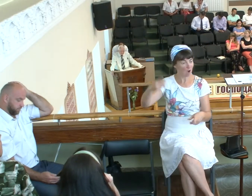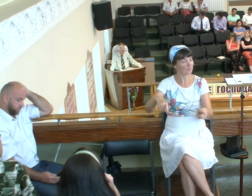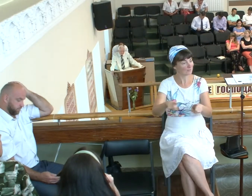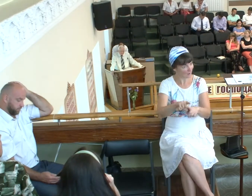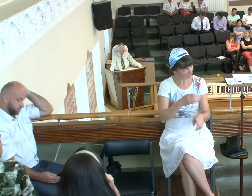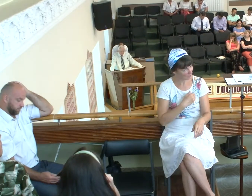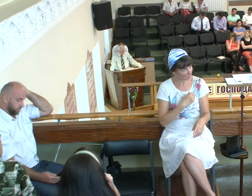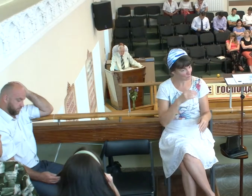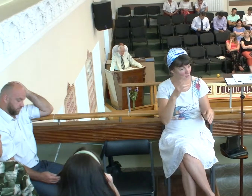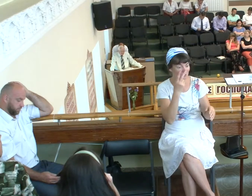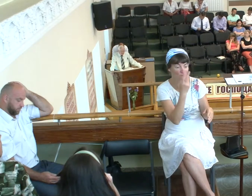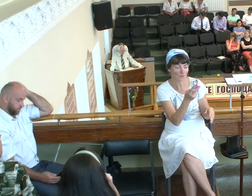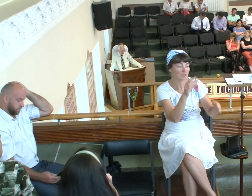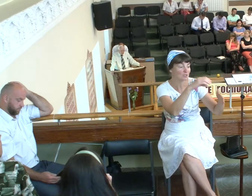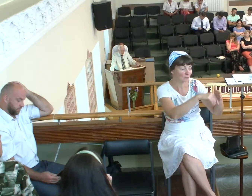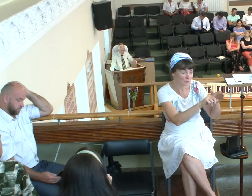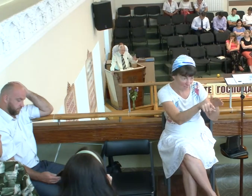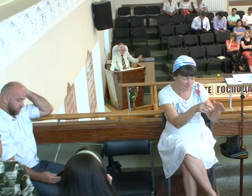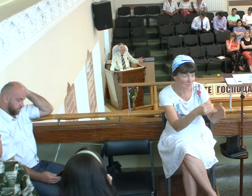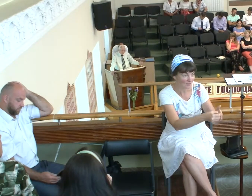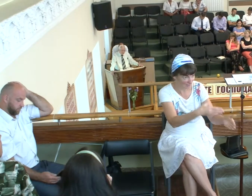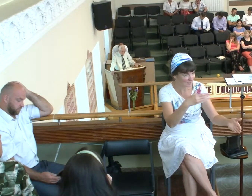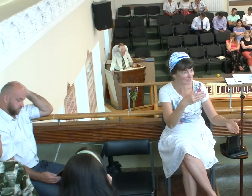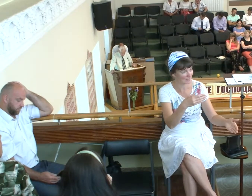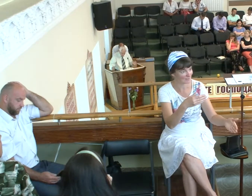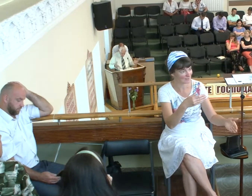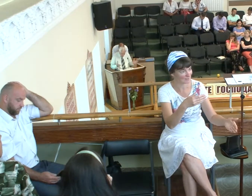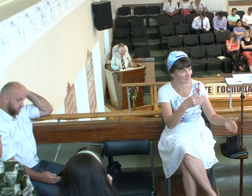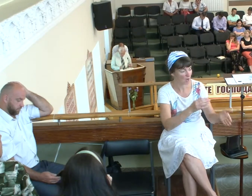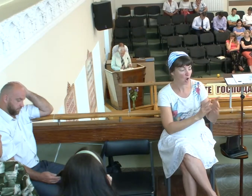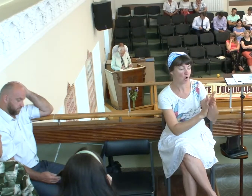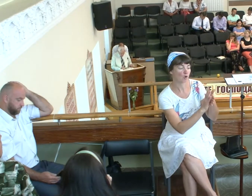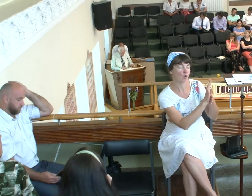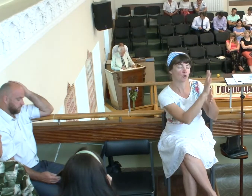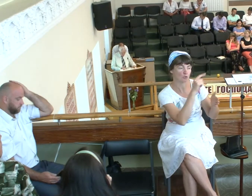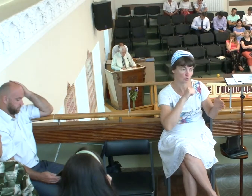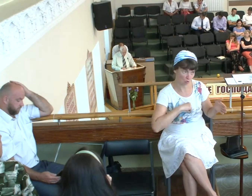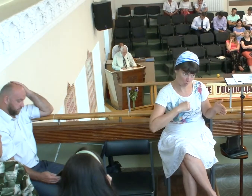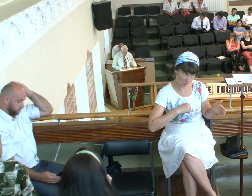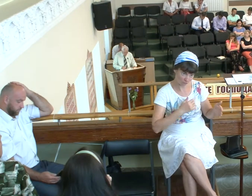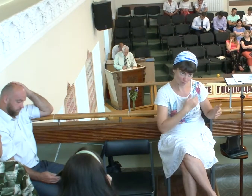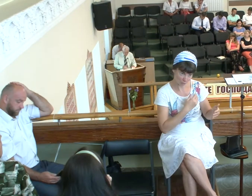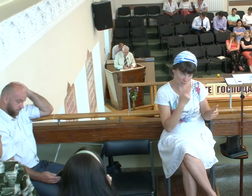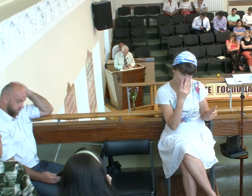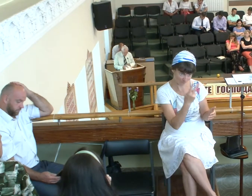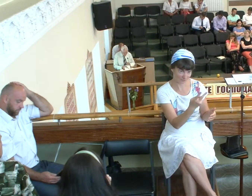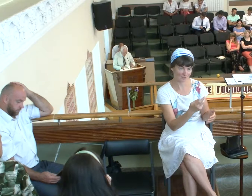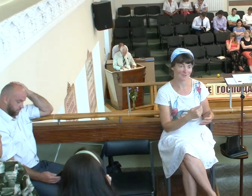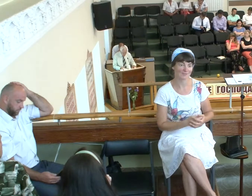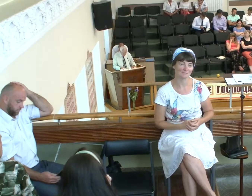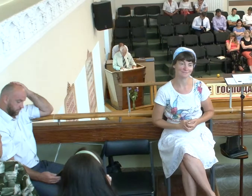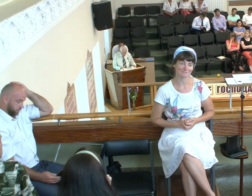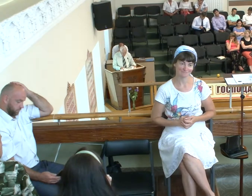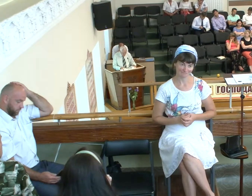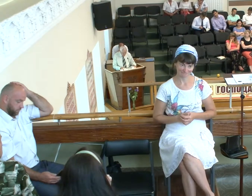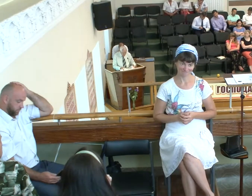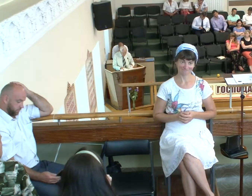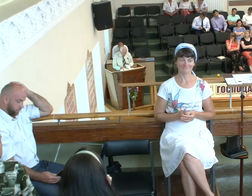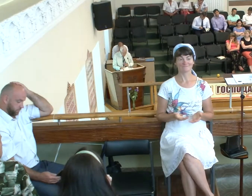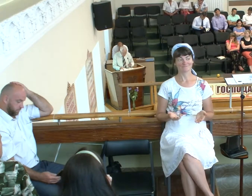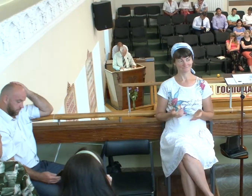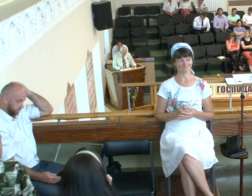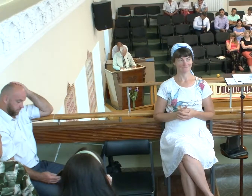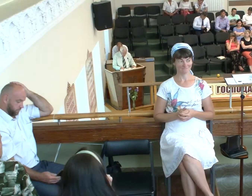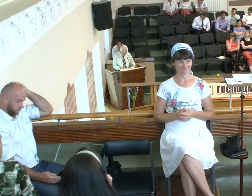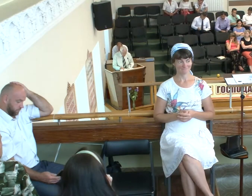нечто ценное для Него, да, друзья? Какой-то рост. Он высоко оценил нашу душу. Иисус Христос сказал, Евангелие